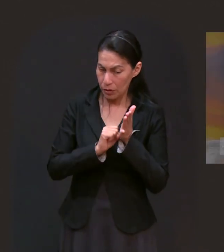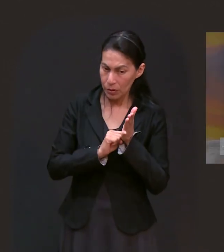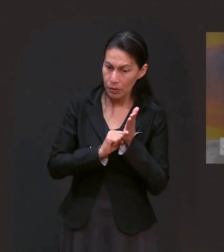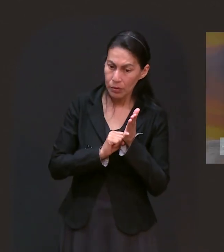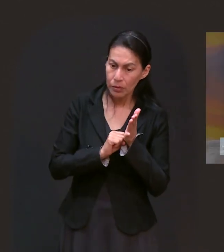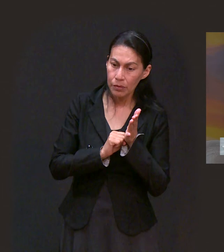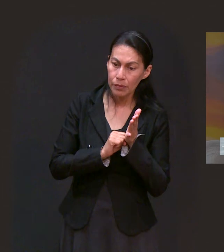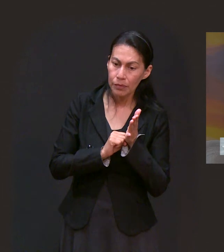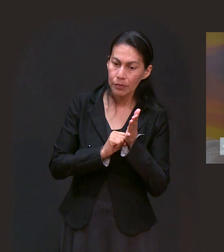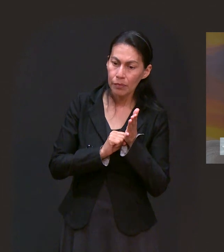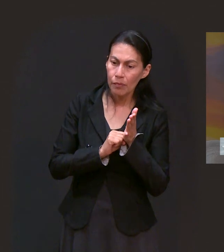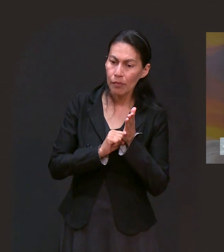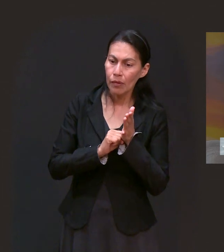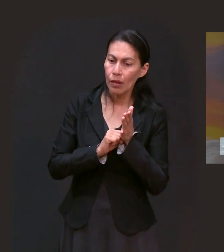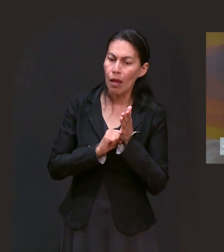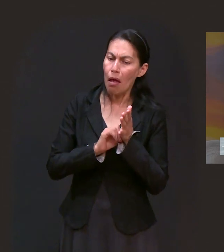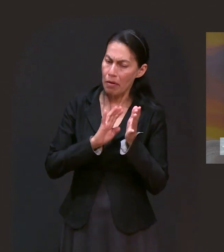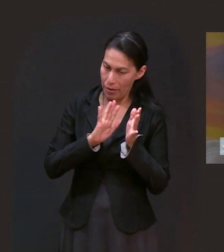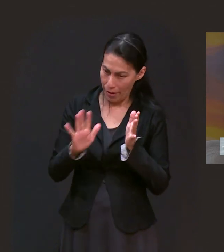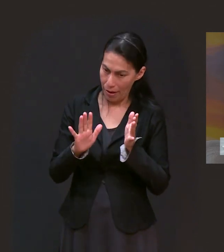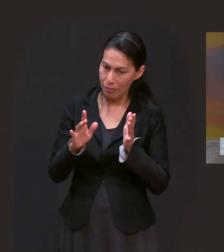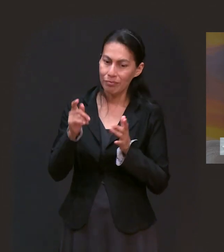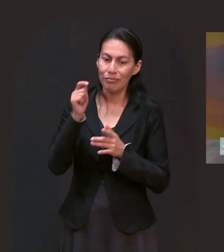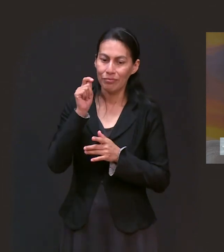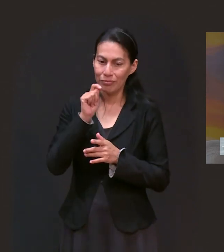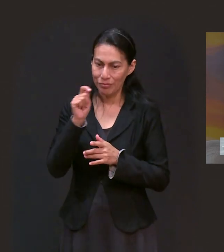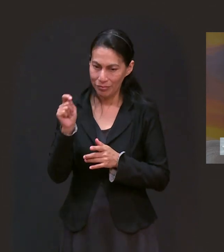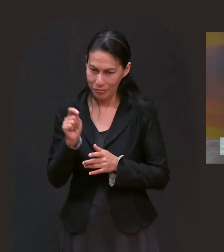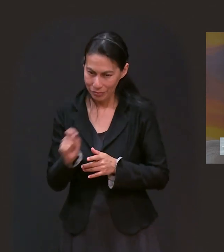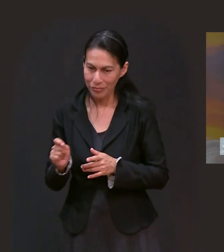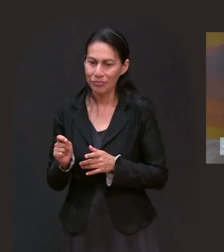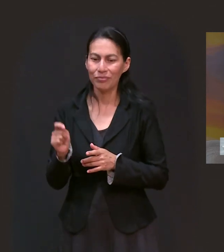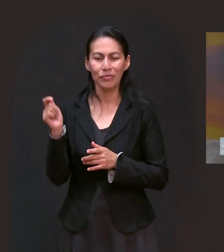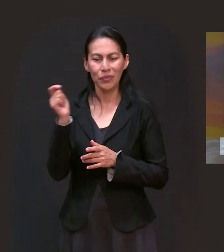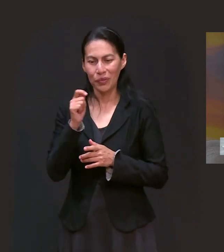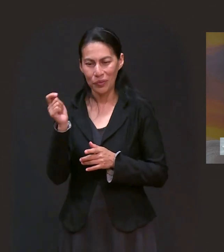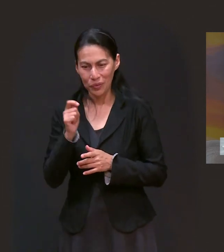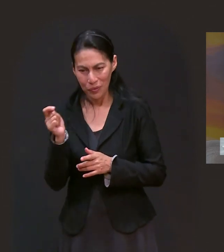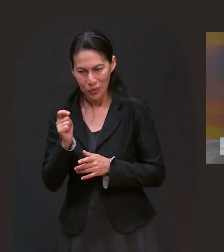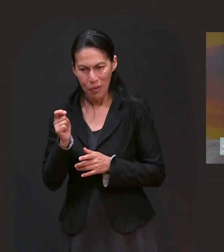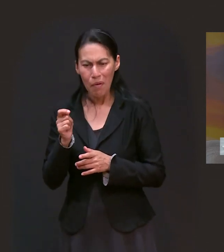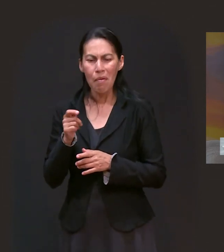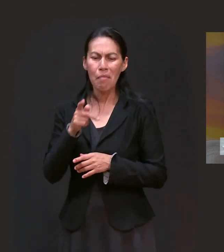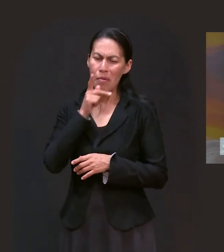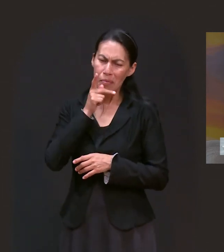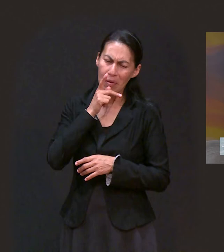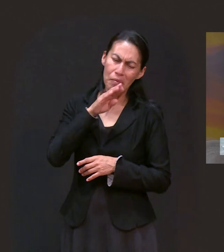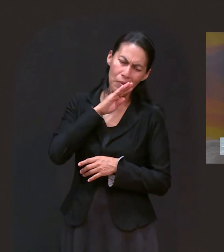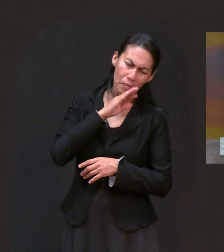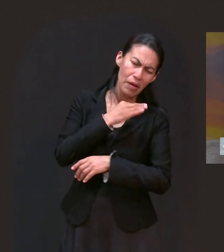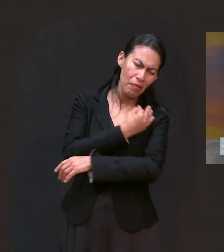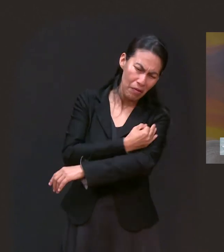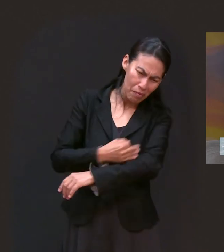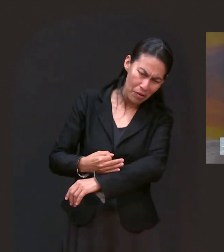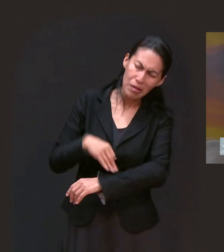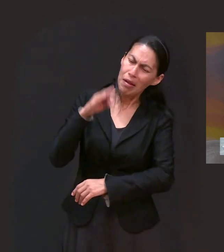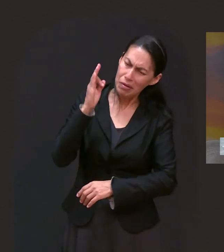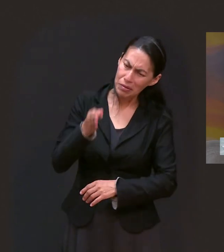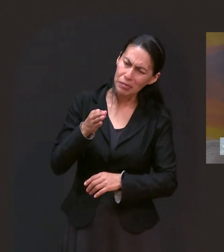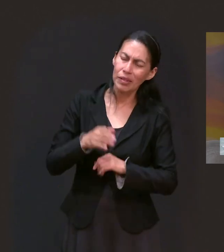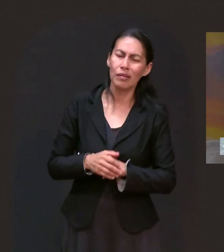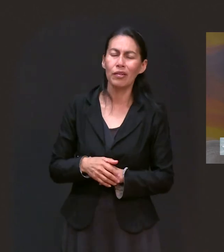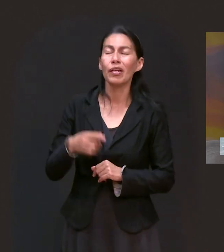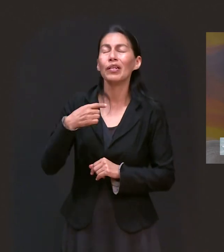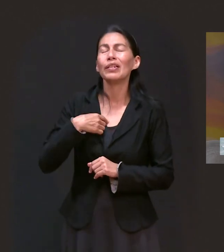y después de unos meses pudimos entablar una relación como tal con la aprobación también